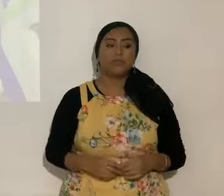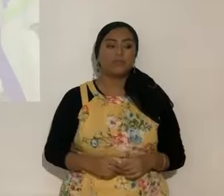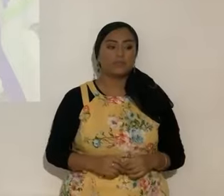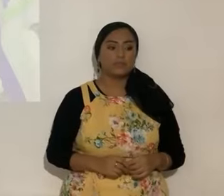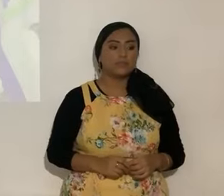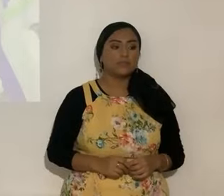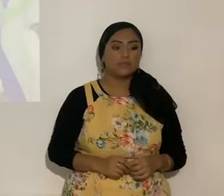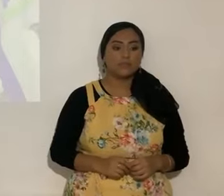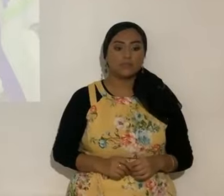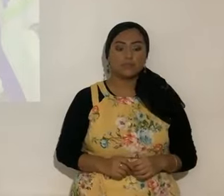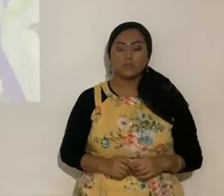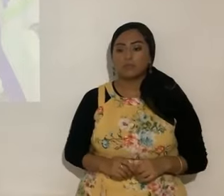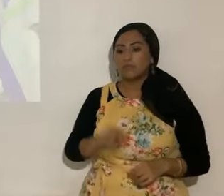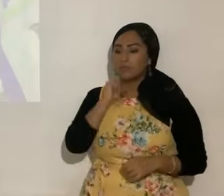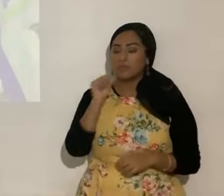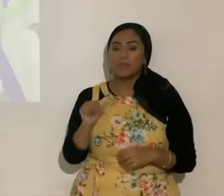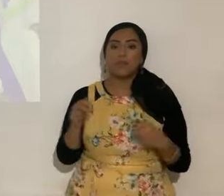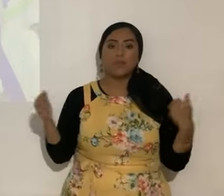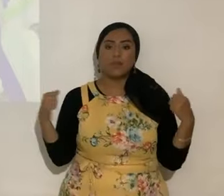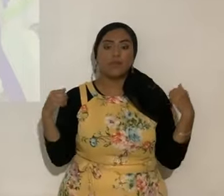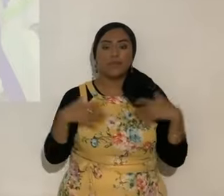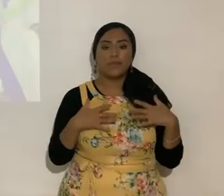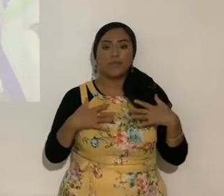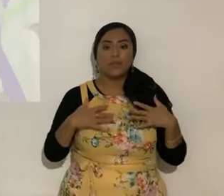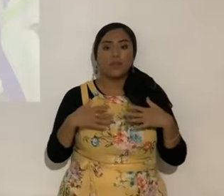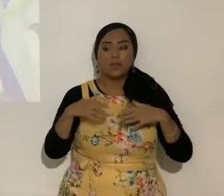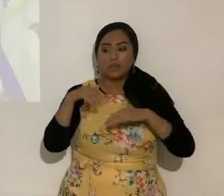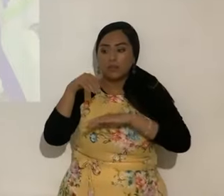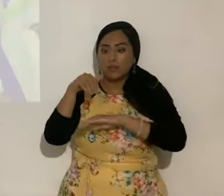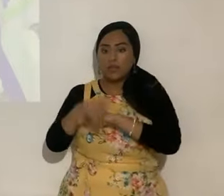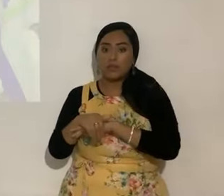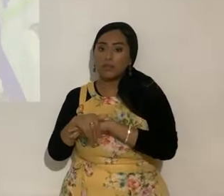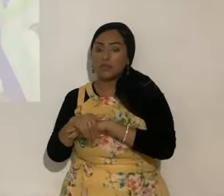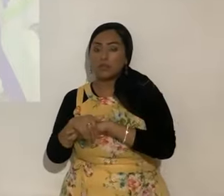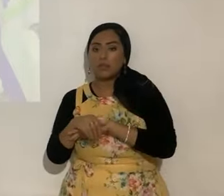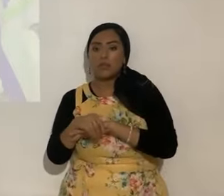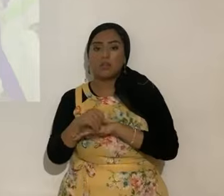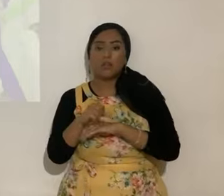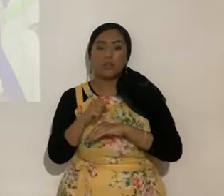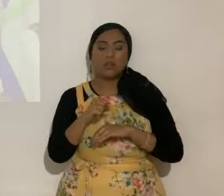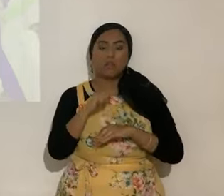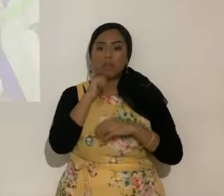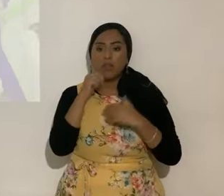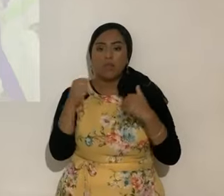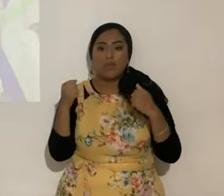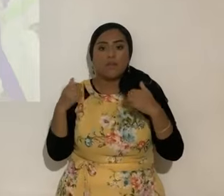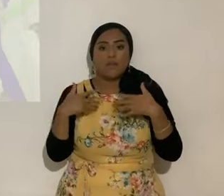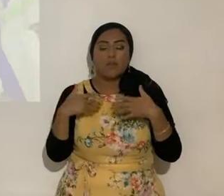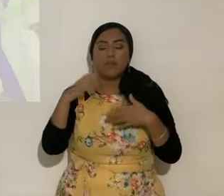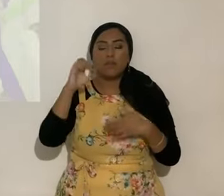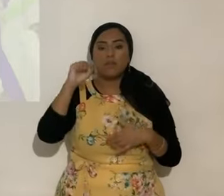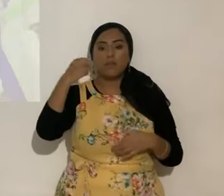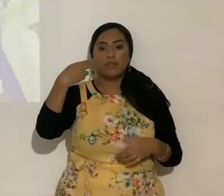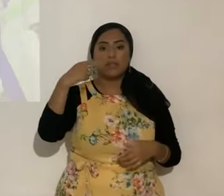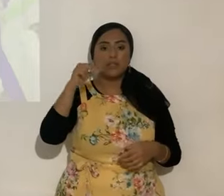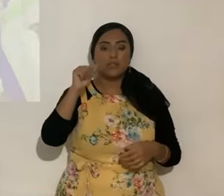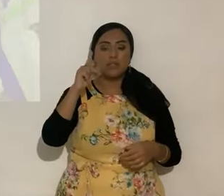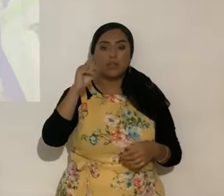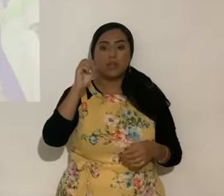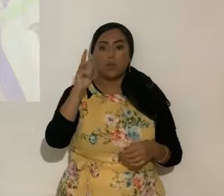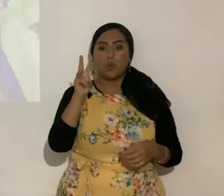Ahora, no se tiene miedo ni de la noche, ni de sus sombras. Anótalo.